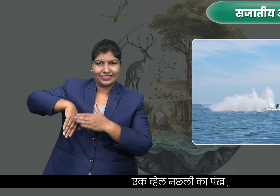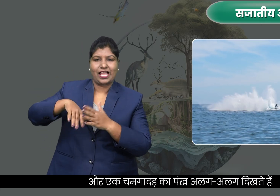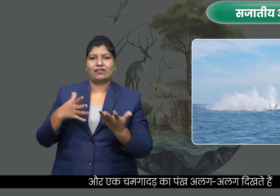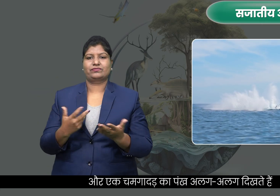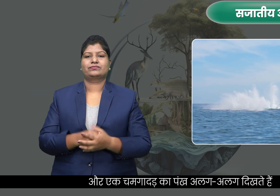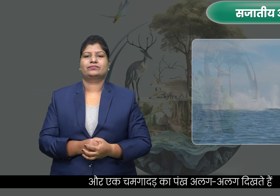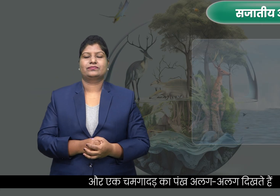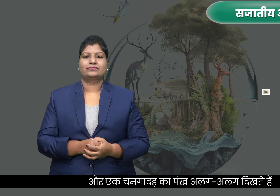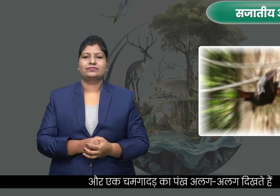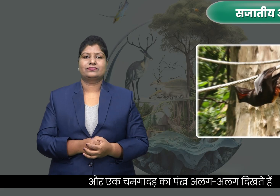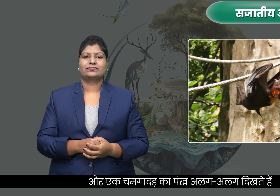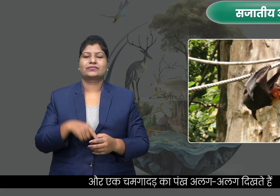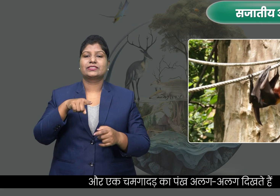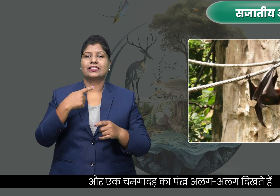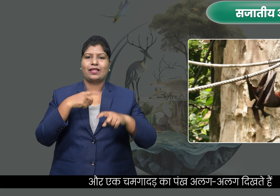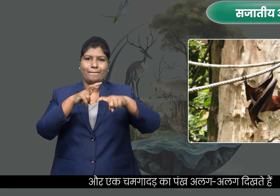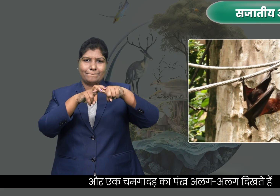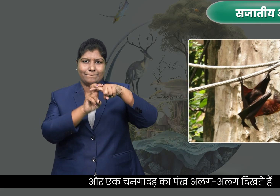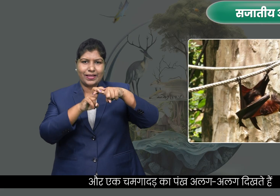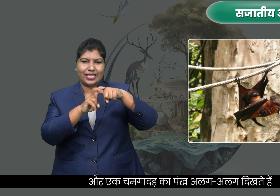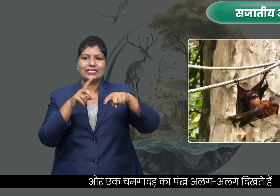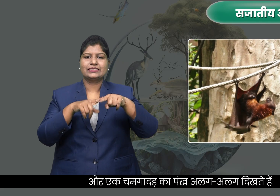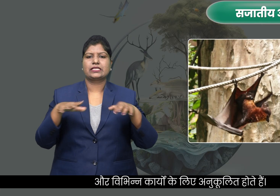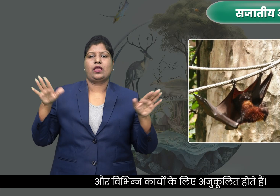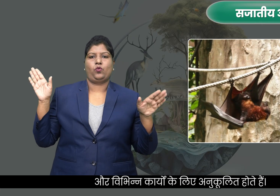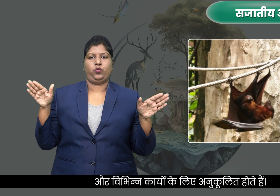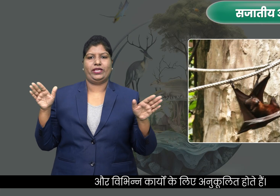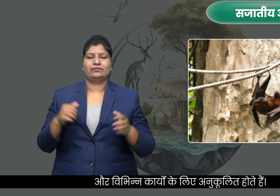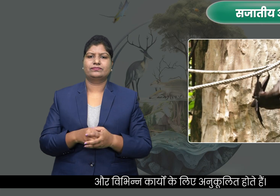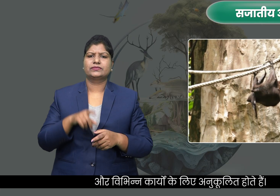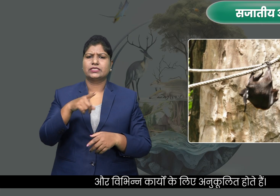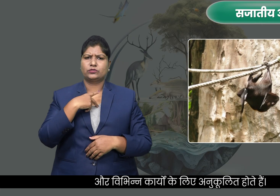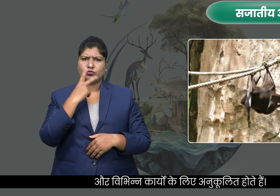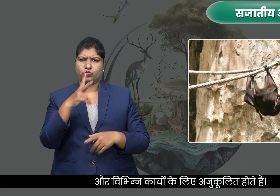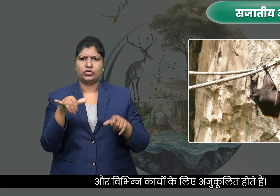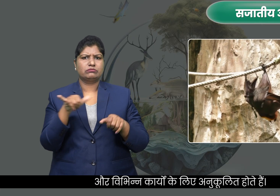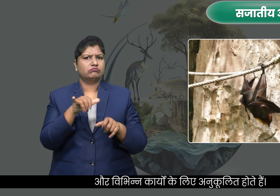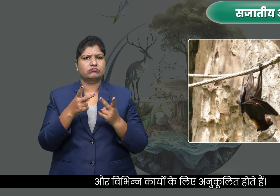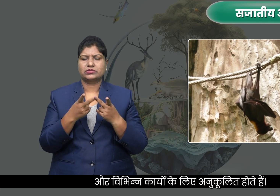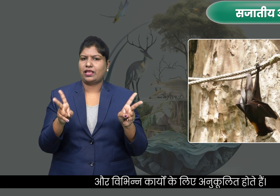और एक चमगादड़ का पंख अलग अलग दिखते हैं और विभिन्न कार्यों के लिए अनुकूलित होते हैं।